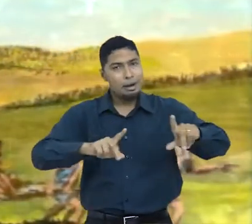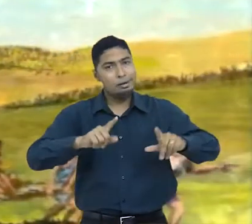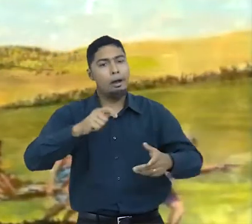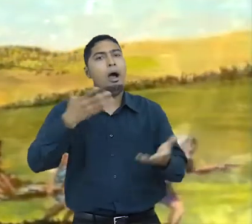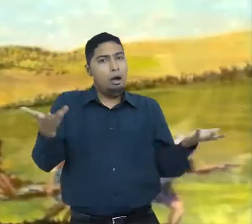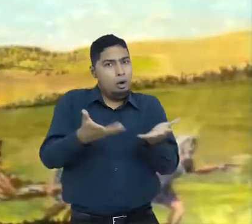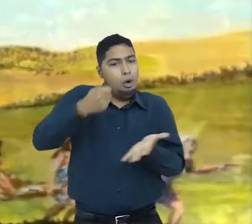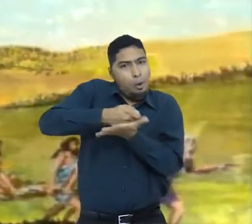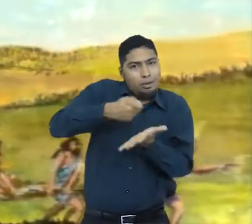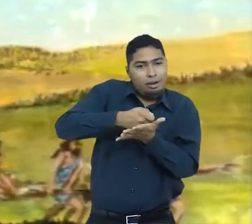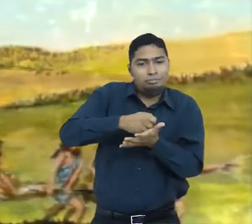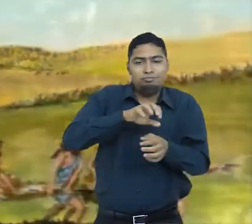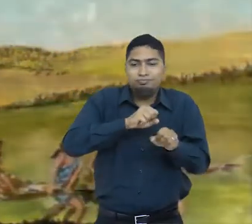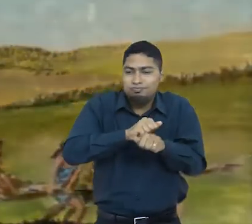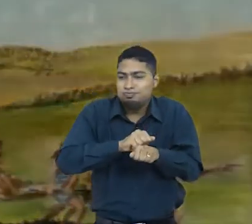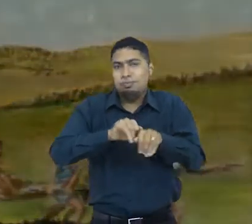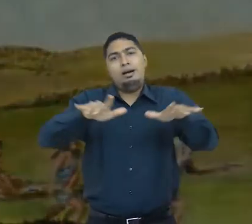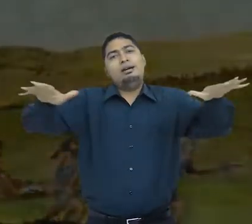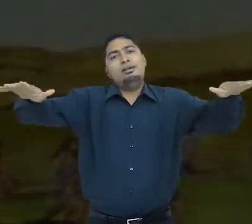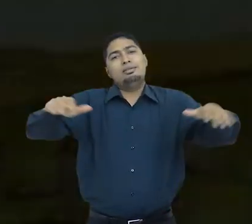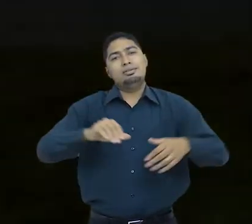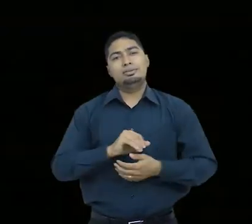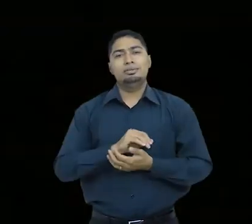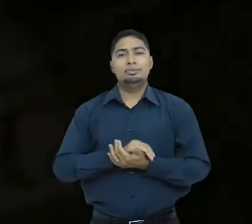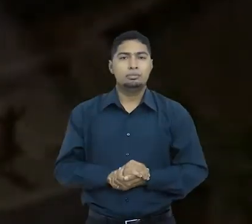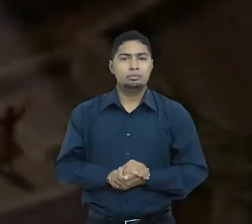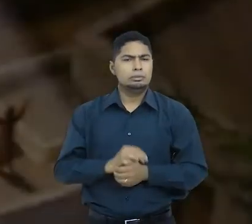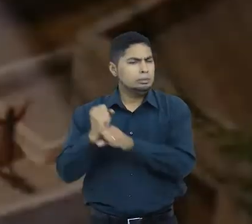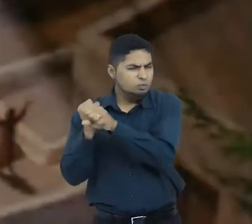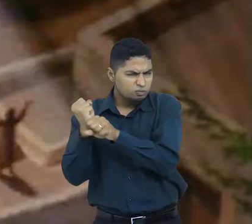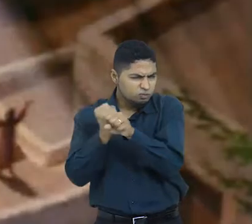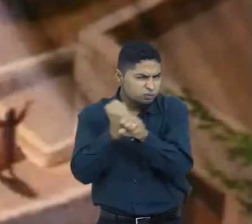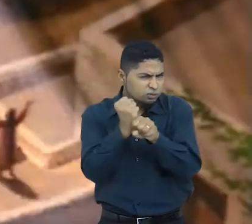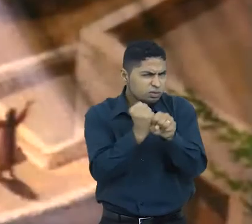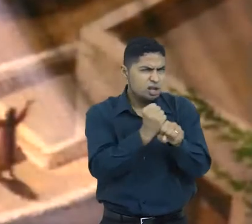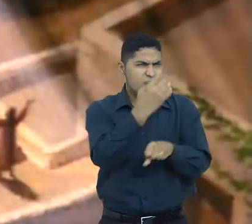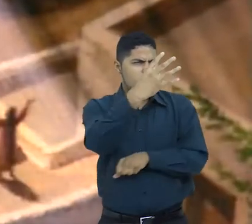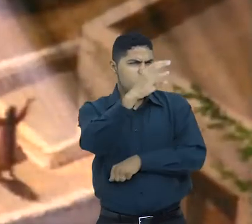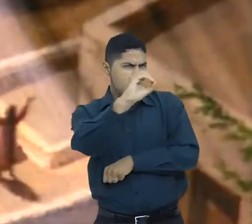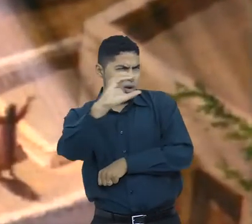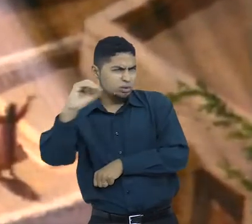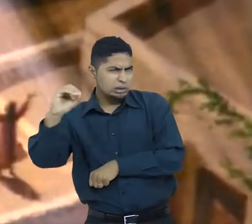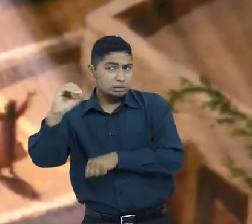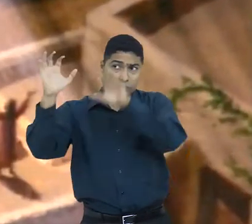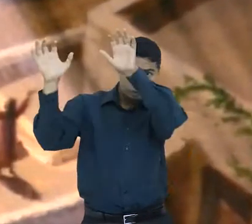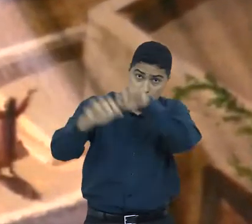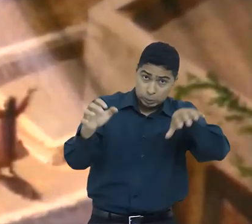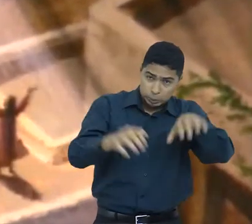a se espalhar pela terra. Cerca de 400 anos depois do dilúvio,